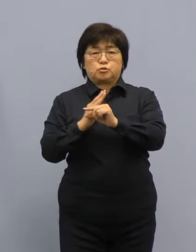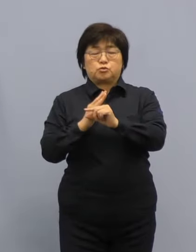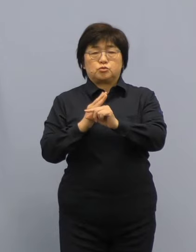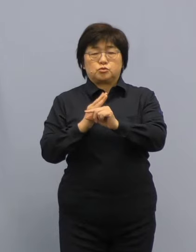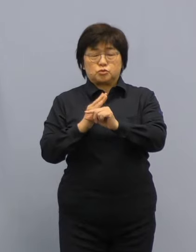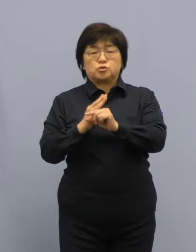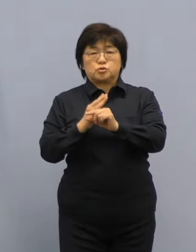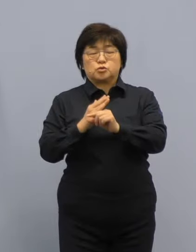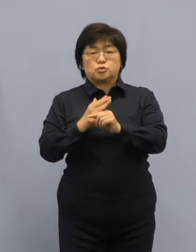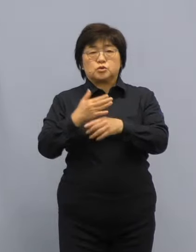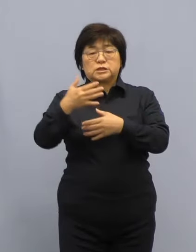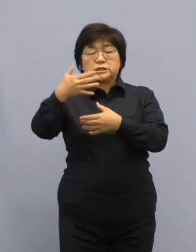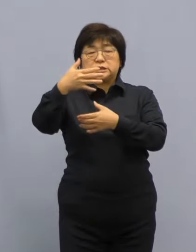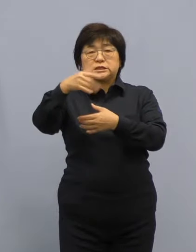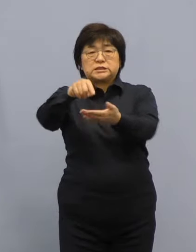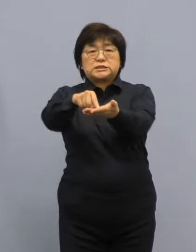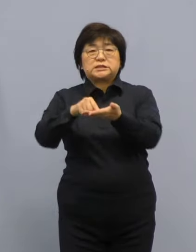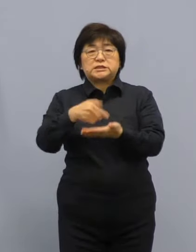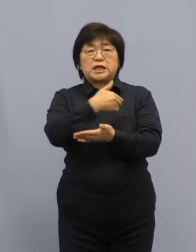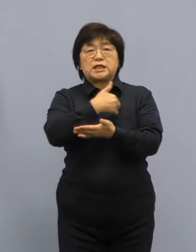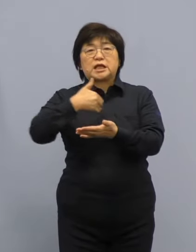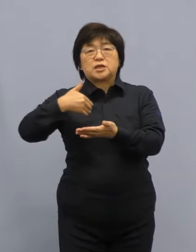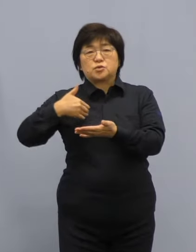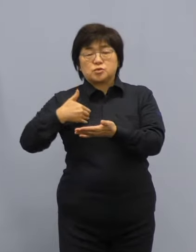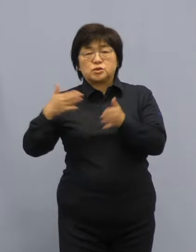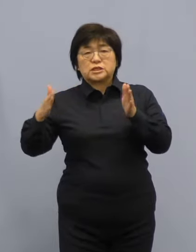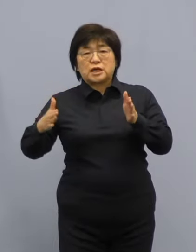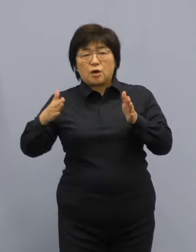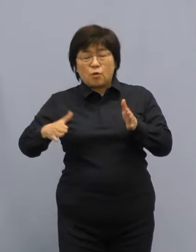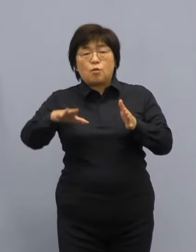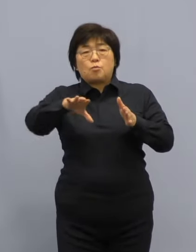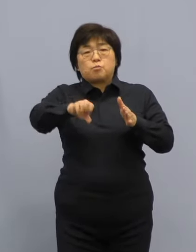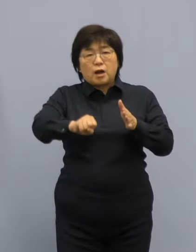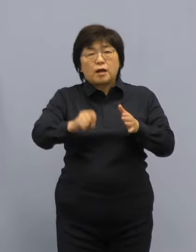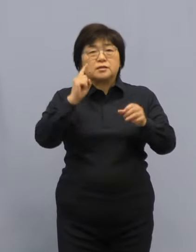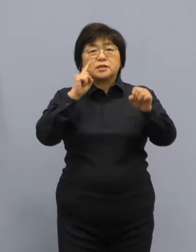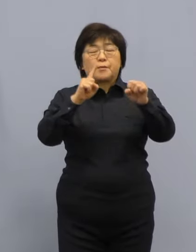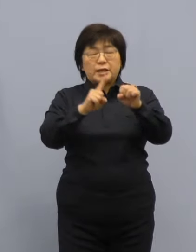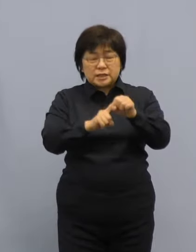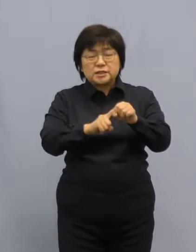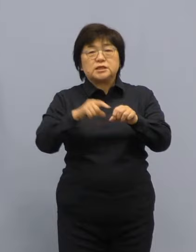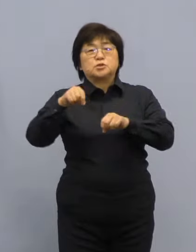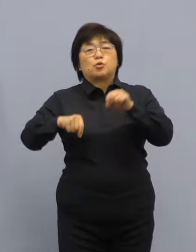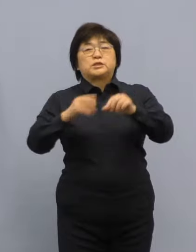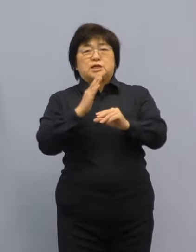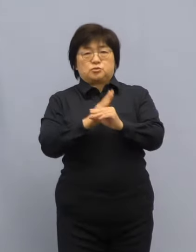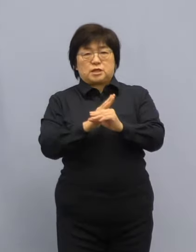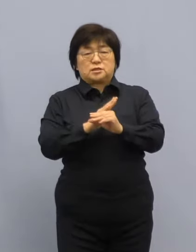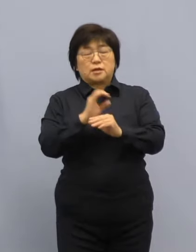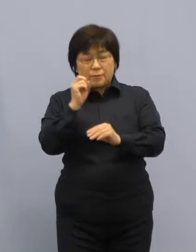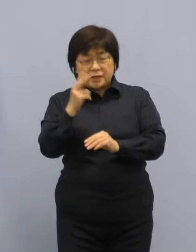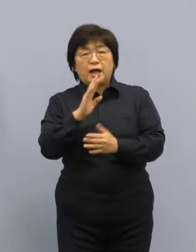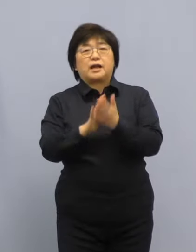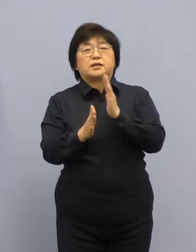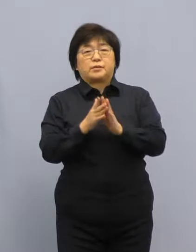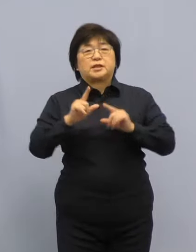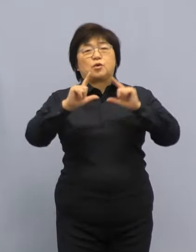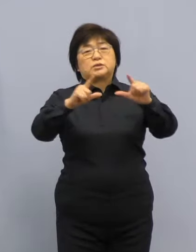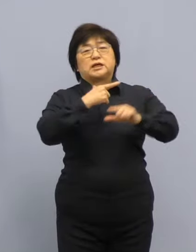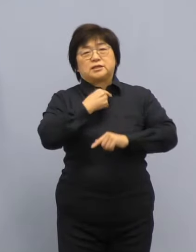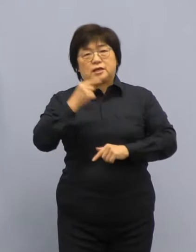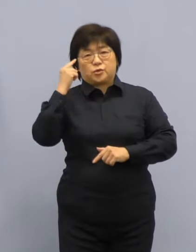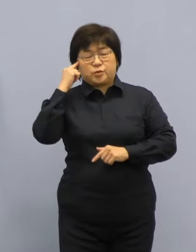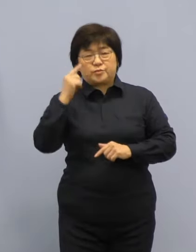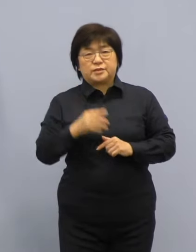申請期間を確保できますように取り組んでいるところでございますけれども、調整が整い次第また改めてお知らせをしたいと思います